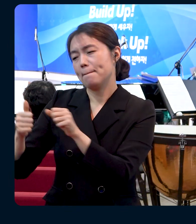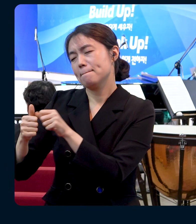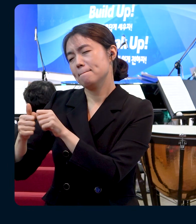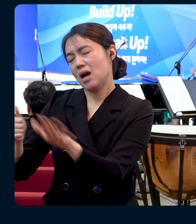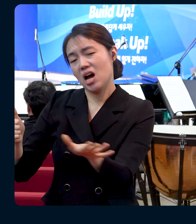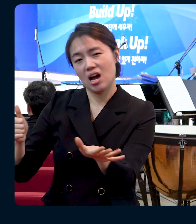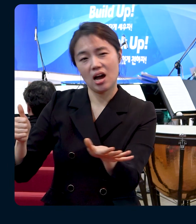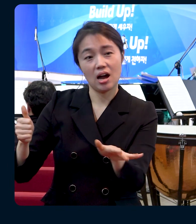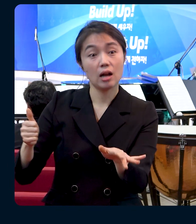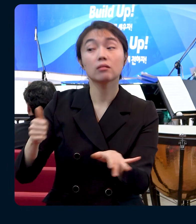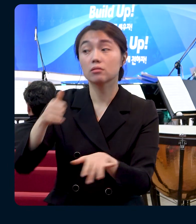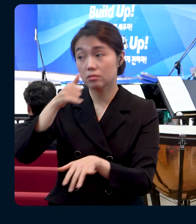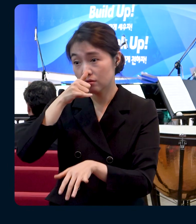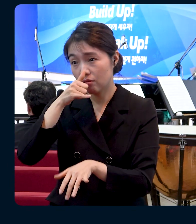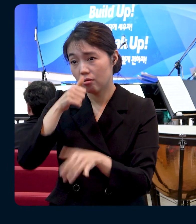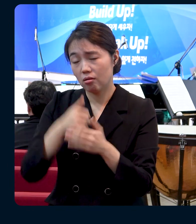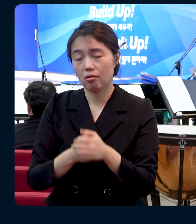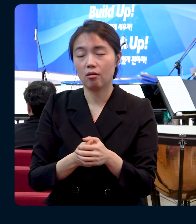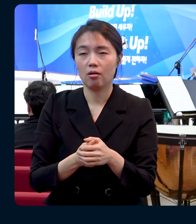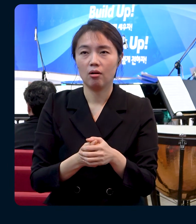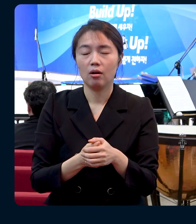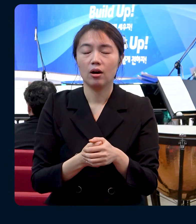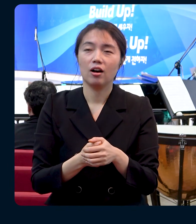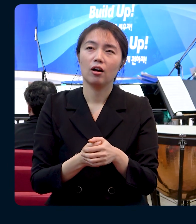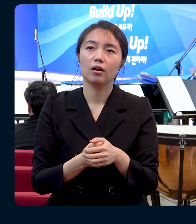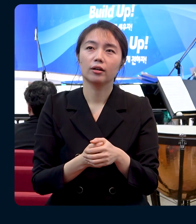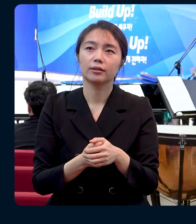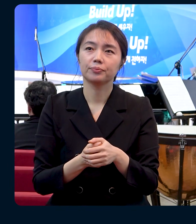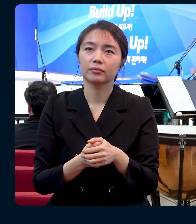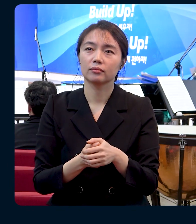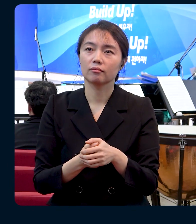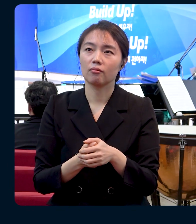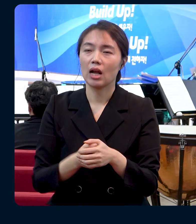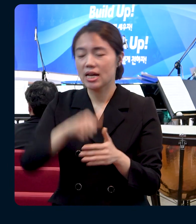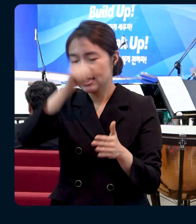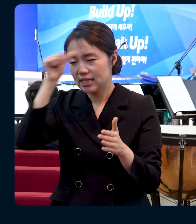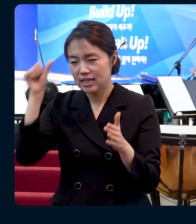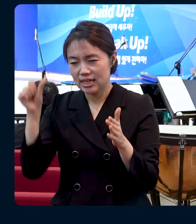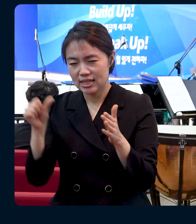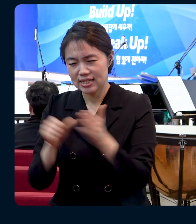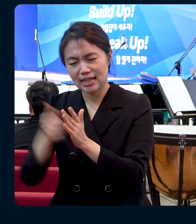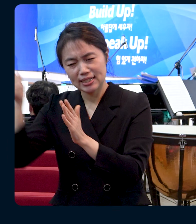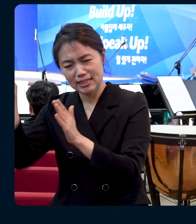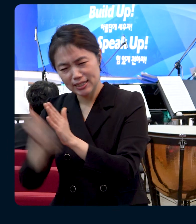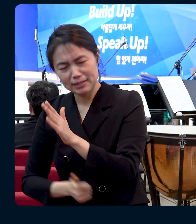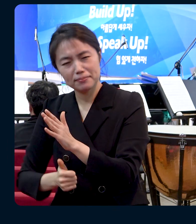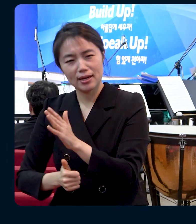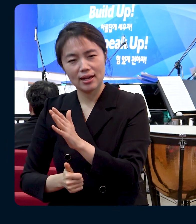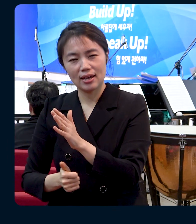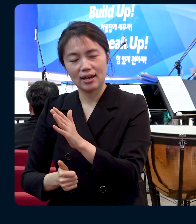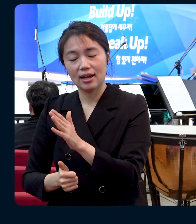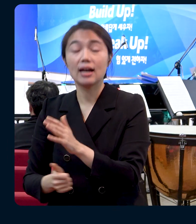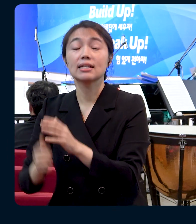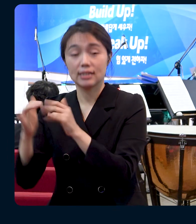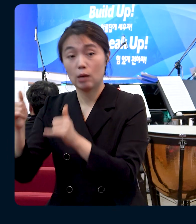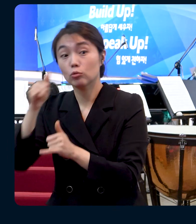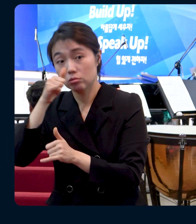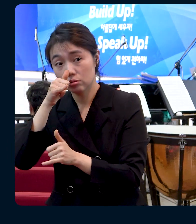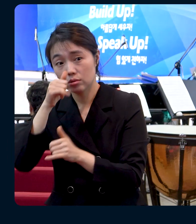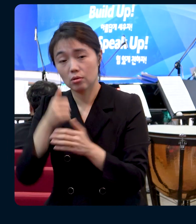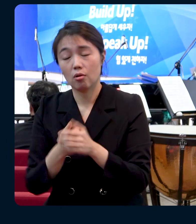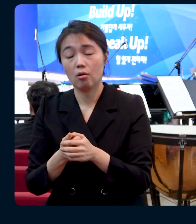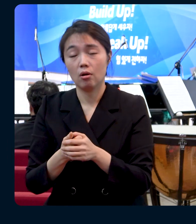사람은 사람들한테 비난당하고 외면당하는 삶 가운데 정말 돌이킬 수 없는 어떤 실패와 실수를 맛본 그런 사람도